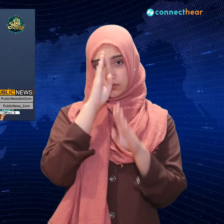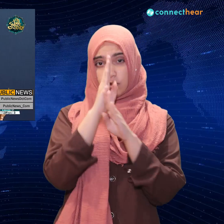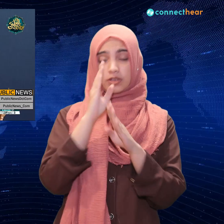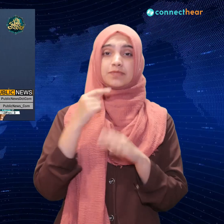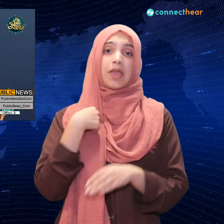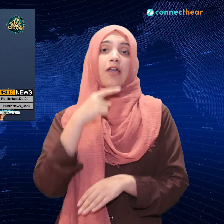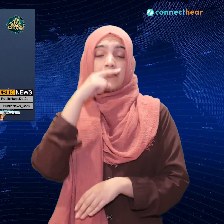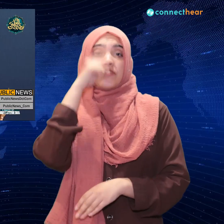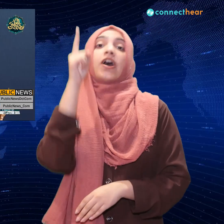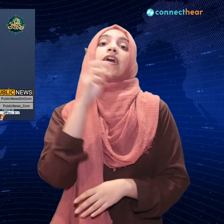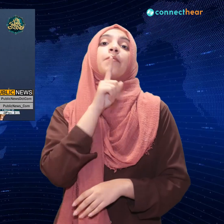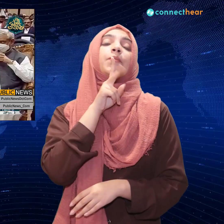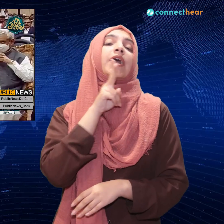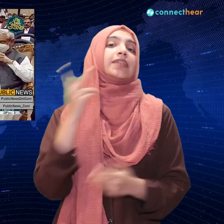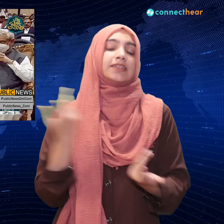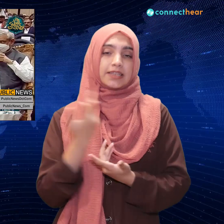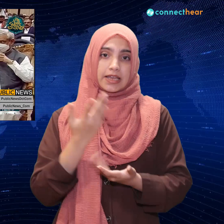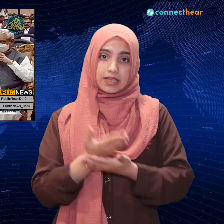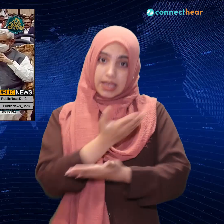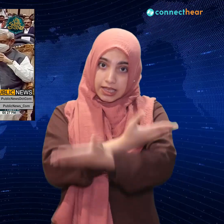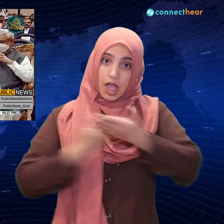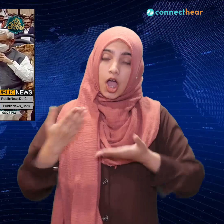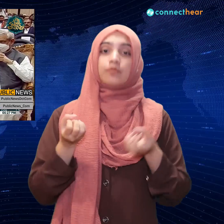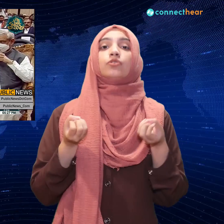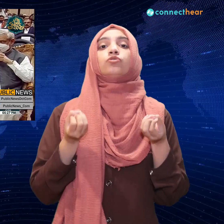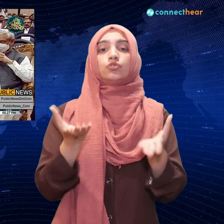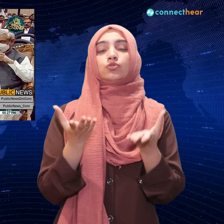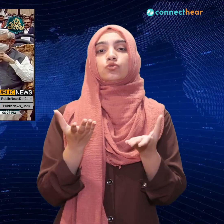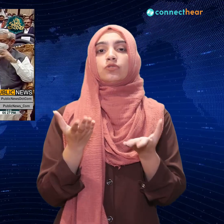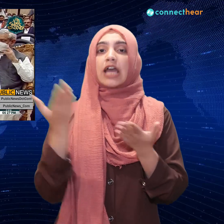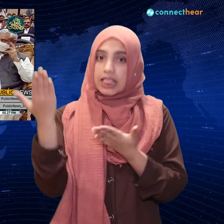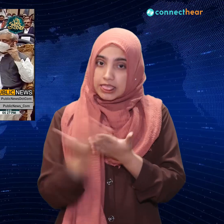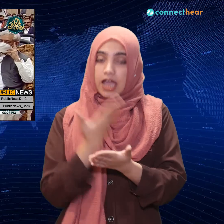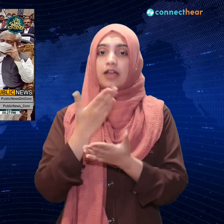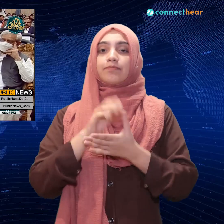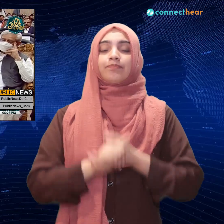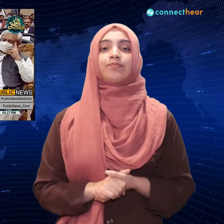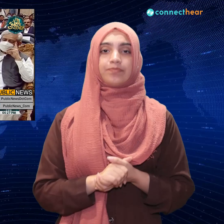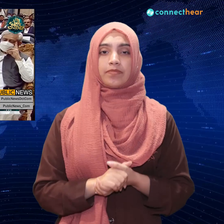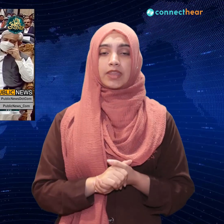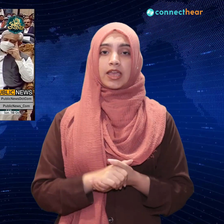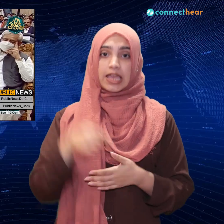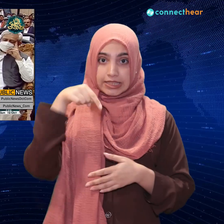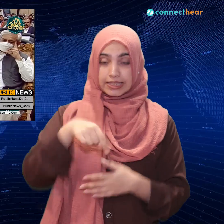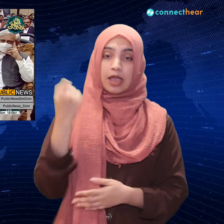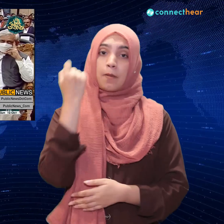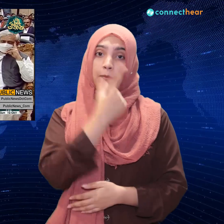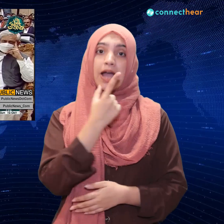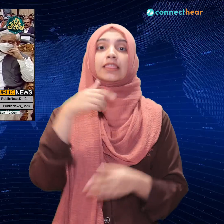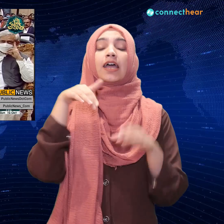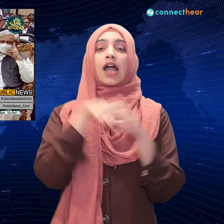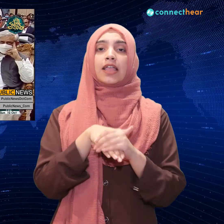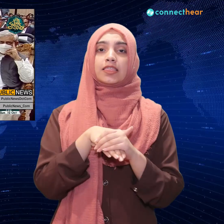فخر سمجھتا ہوں کہ ہم آغاز کر رہے ہیں جس مہینے میں ہمارے نبی صلی